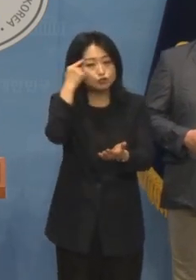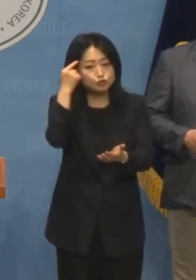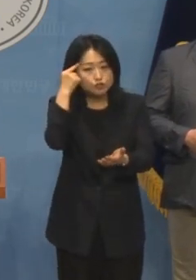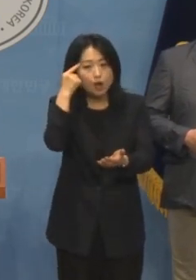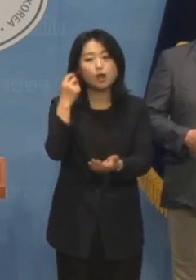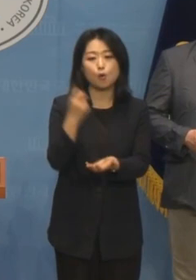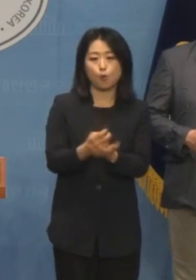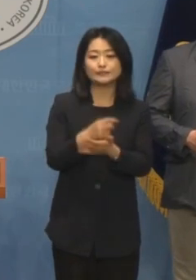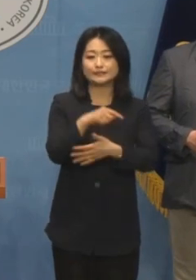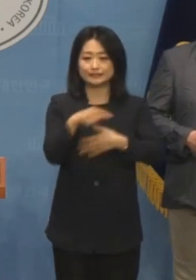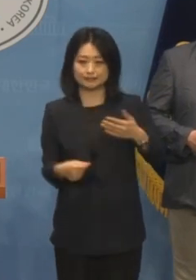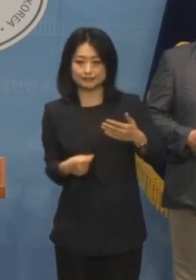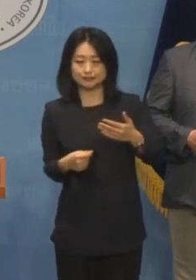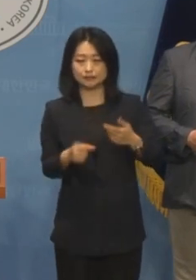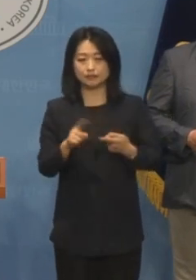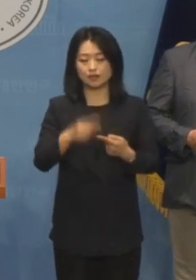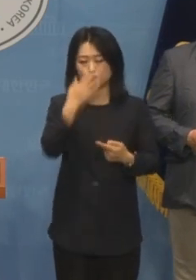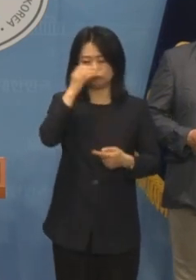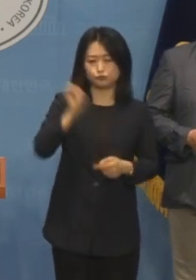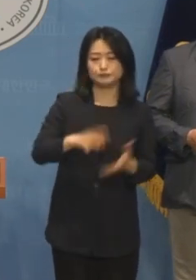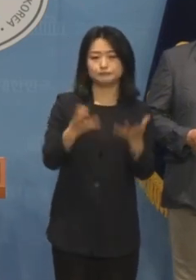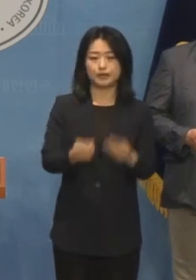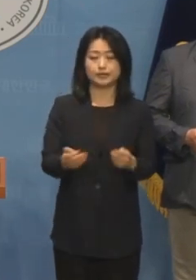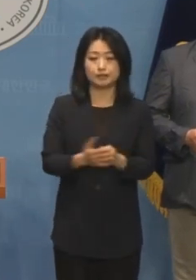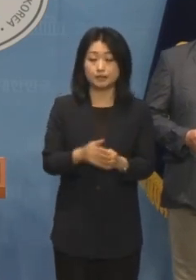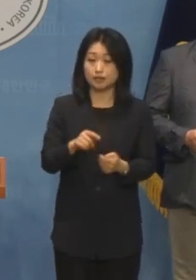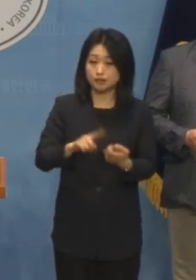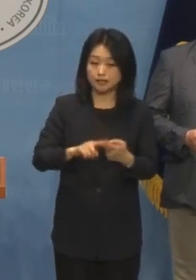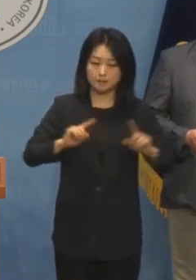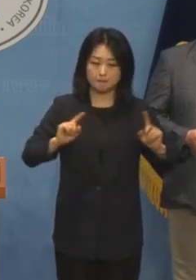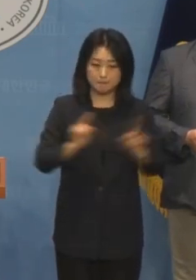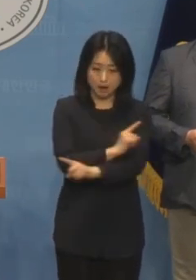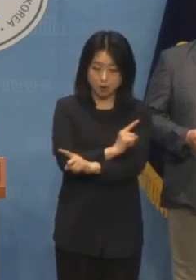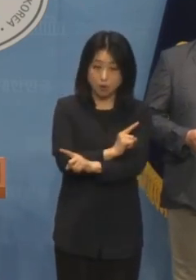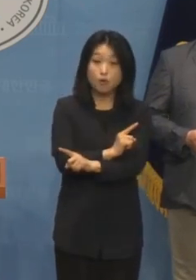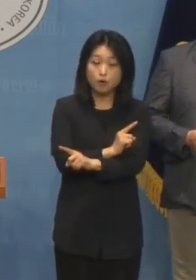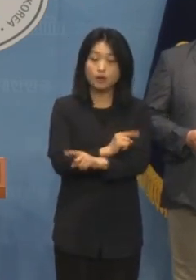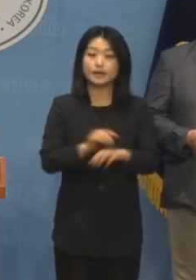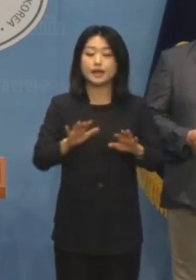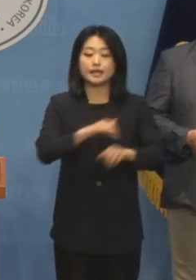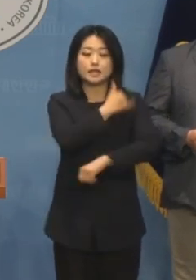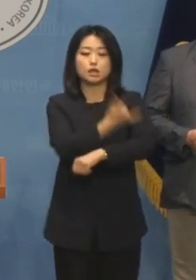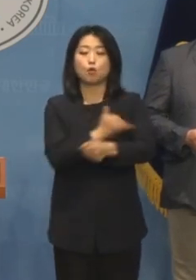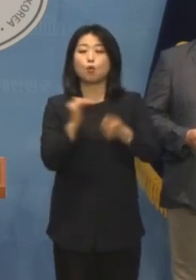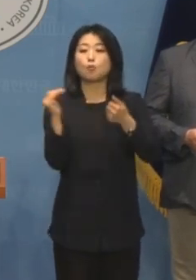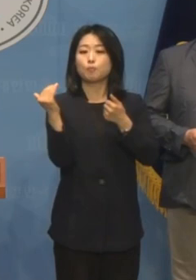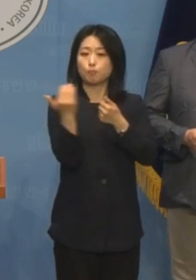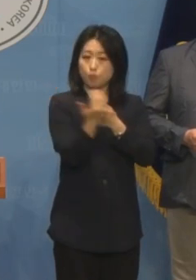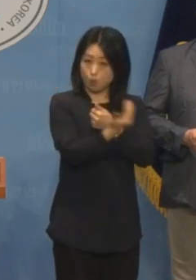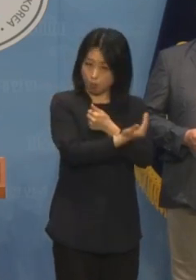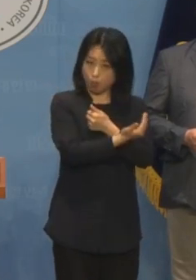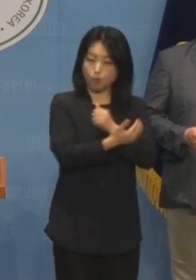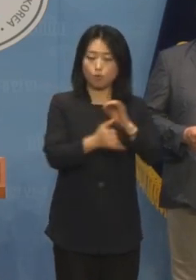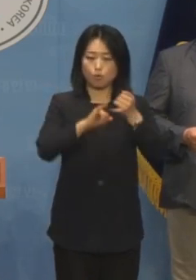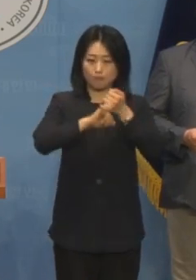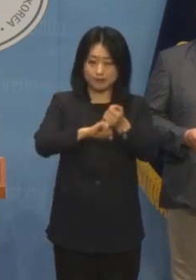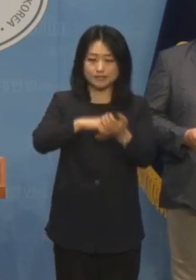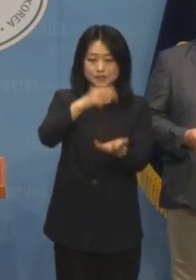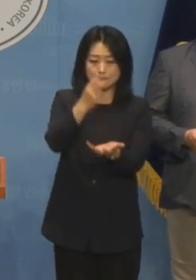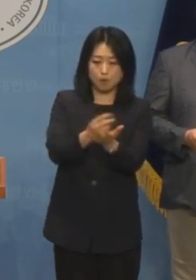피의사실 공표죄가 사문화되는 현실입니다. 따라서 이에 실효성을 강제하고 산재한 인권보호제도를 법률 수준에서